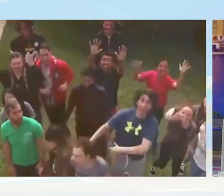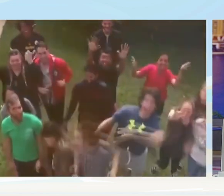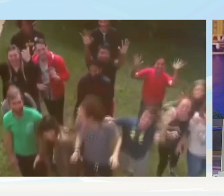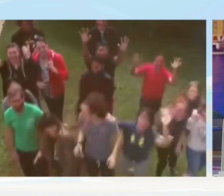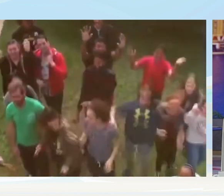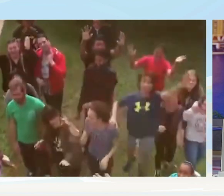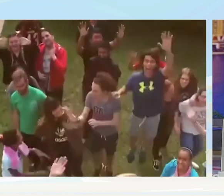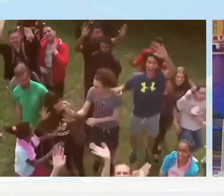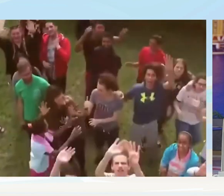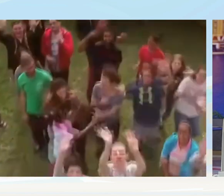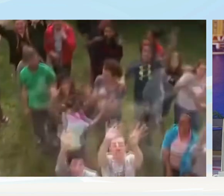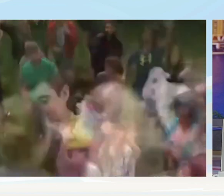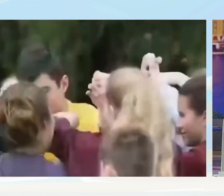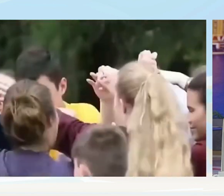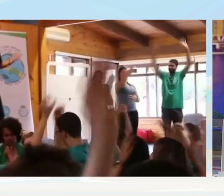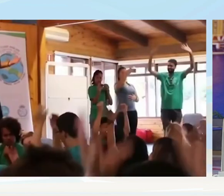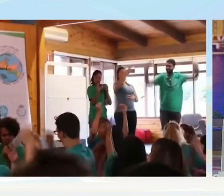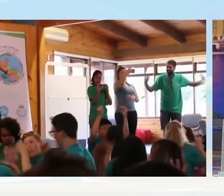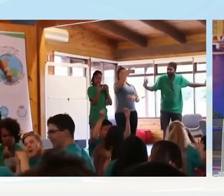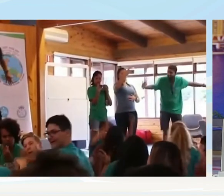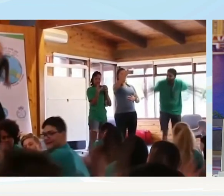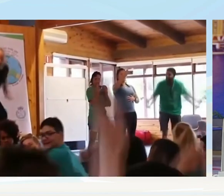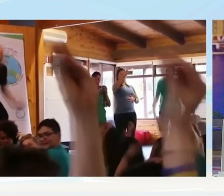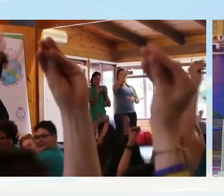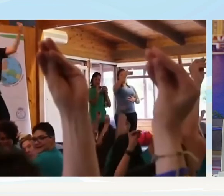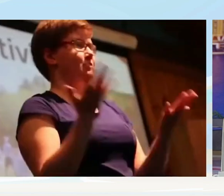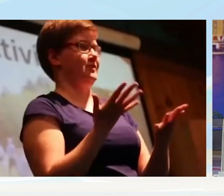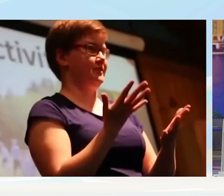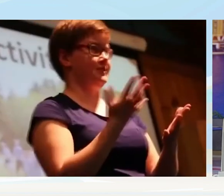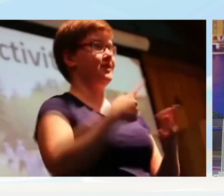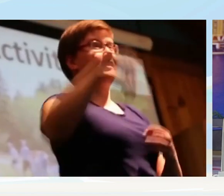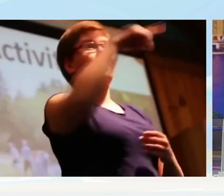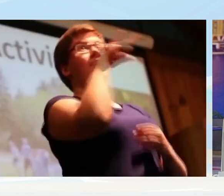مناسبة لذوي الإعاقة السمعية. احنا كانت نسبة الأمية عندنا